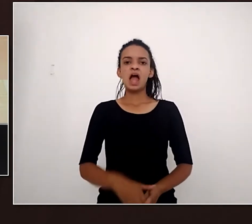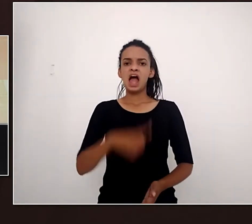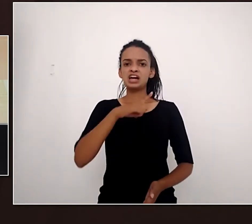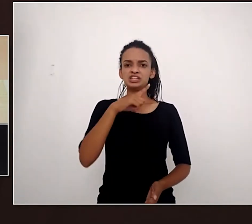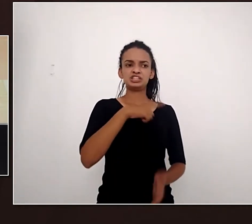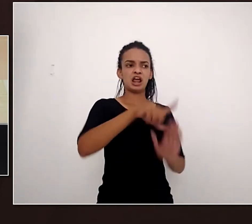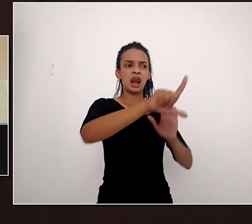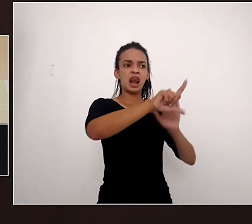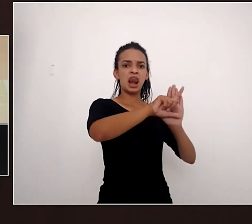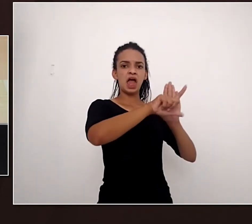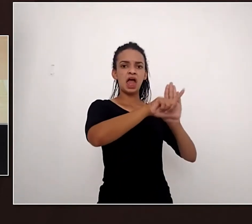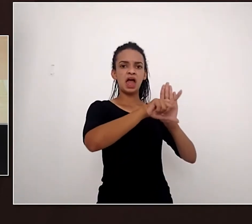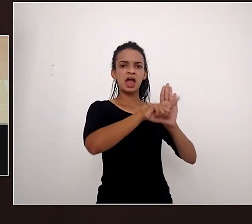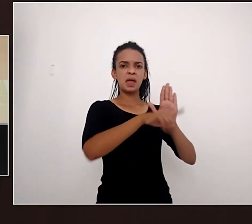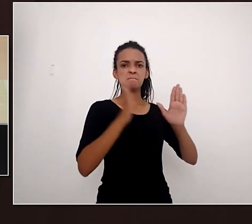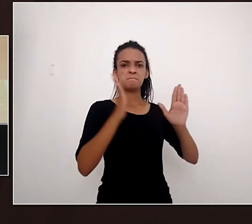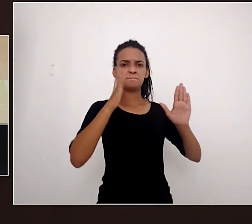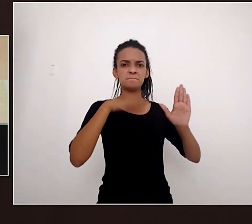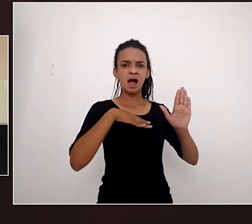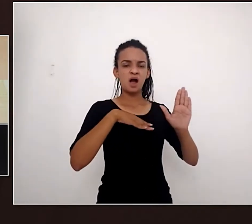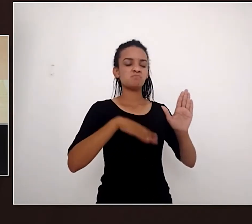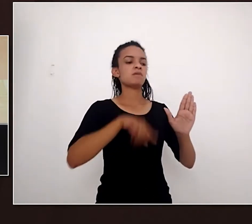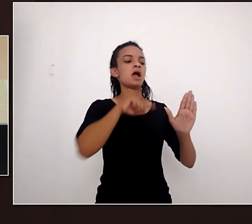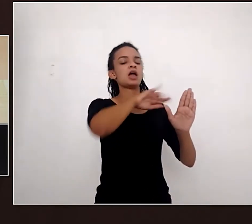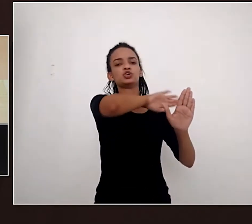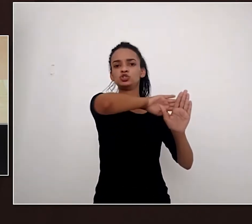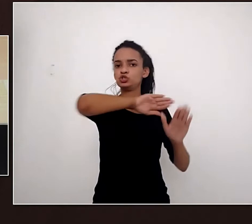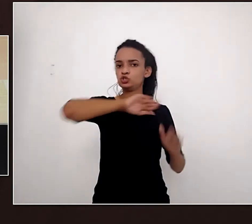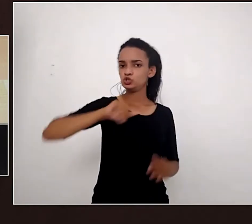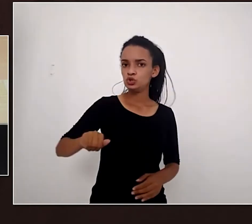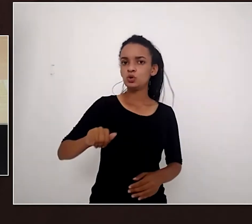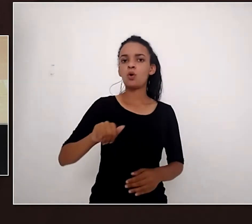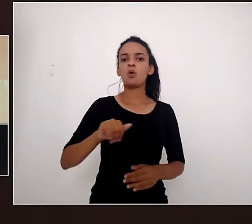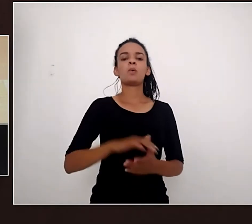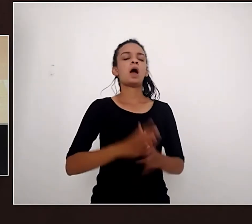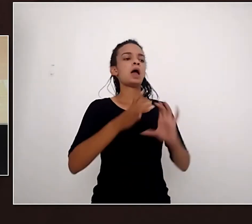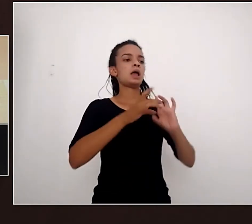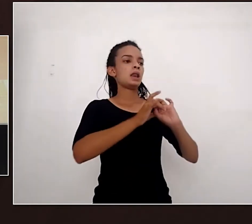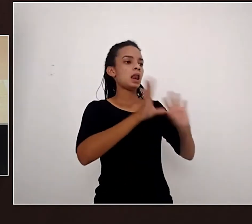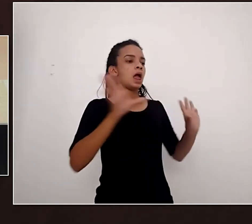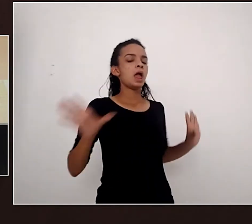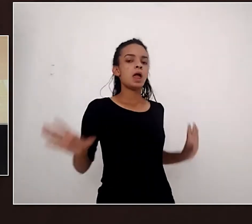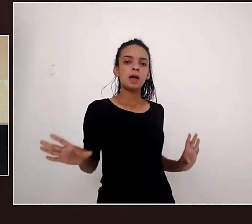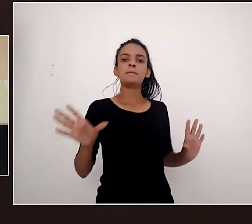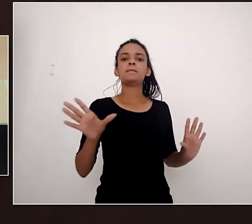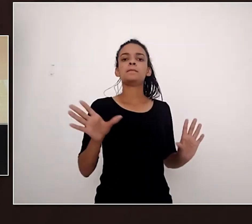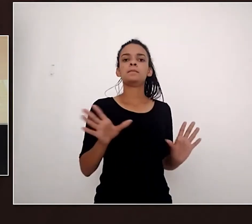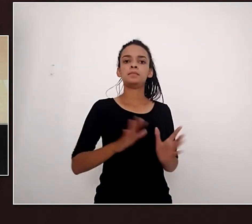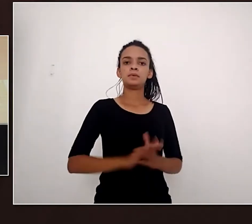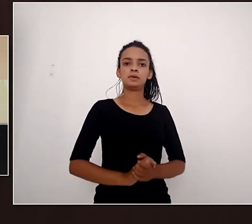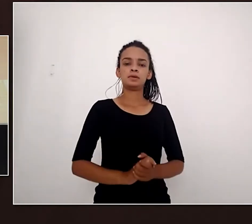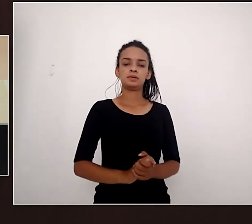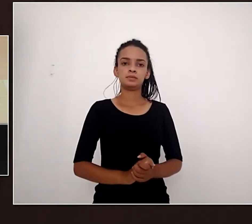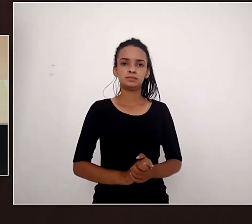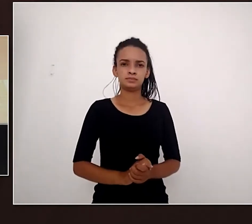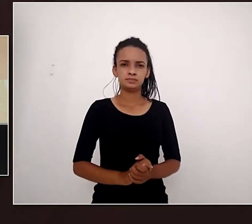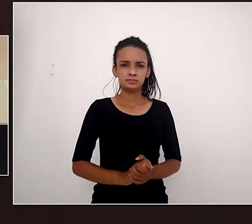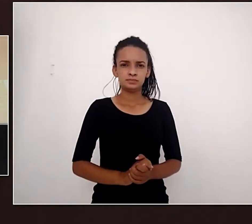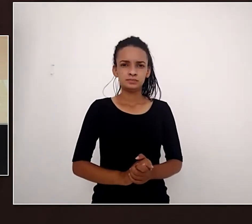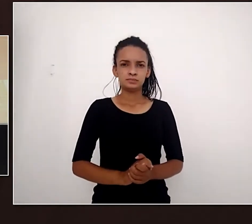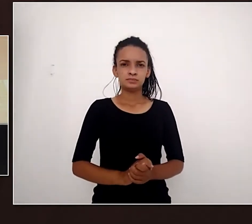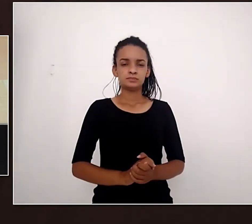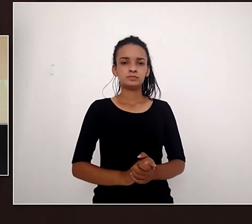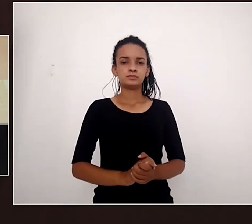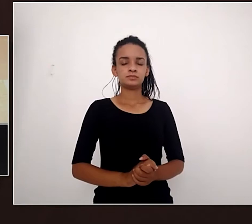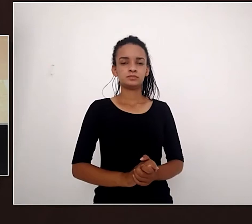boas e reinou com grande liberalidade. Ele que indicou Trajano como seu sucessor, e